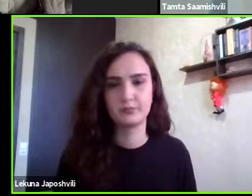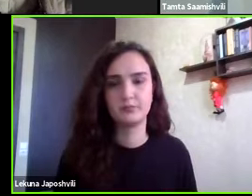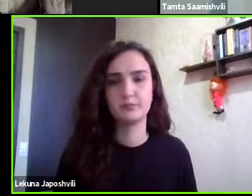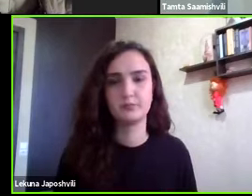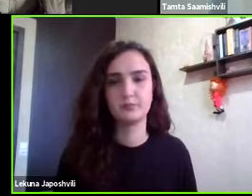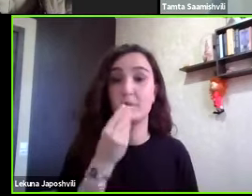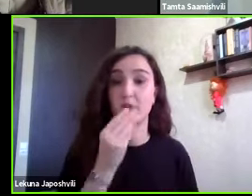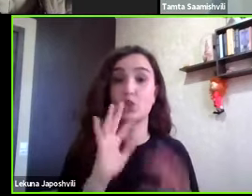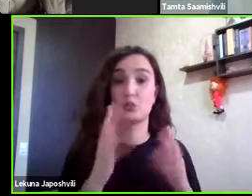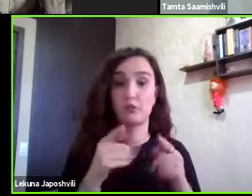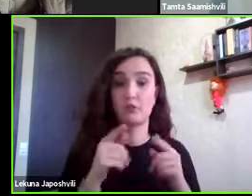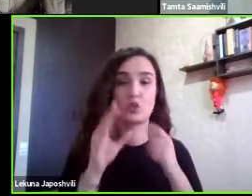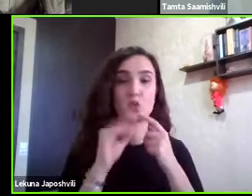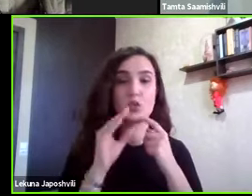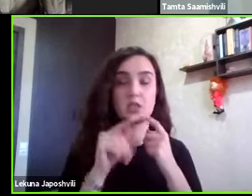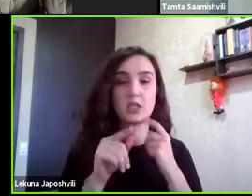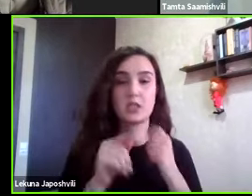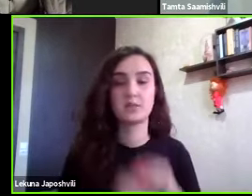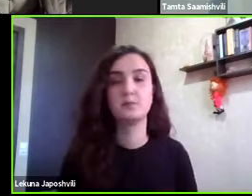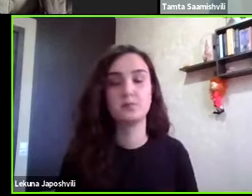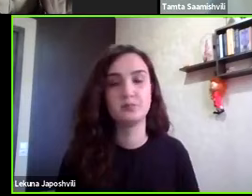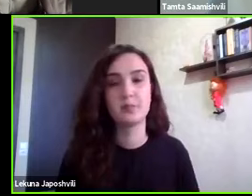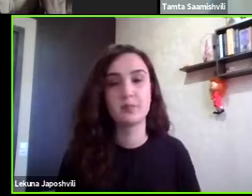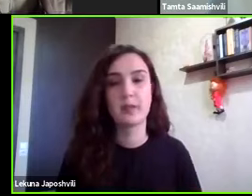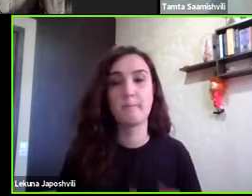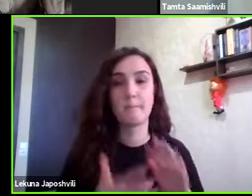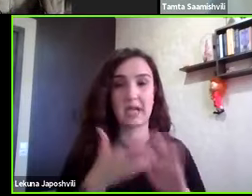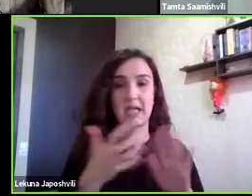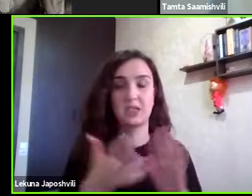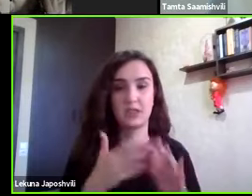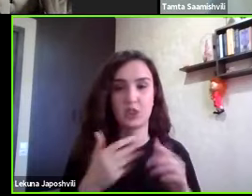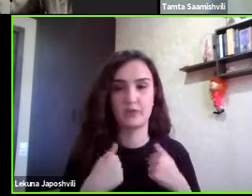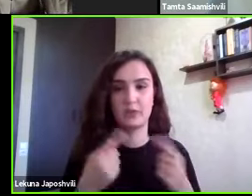კვების შემთხვევაში, როდესაც ვაკლია ჩვენ